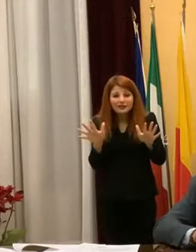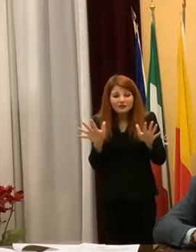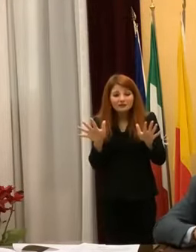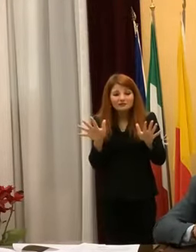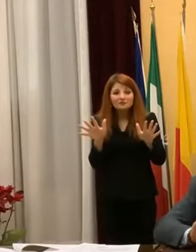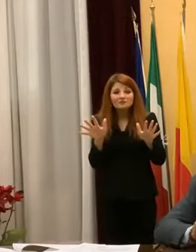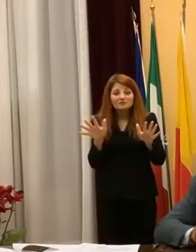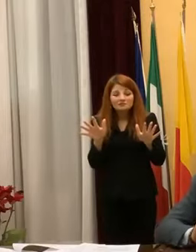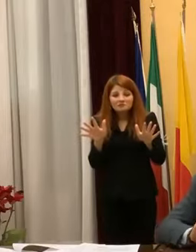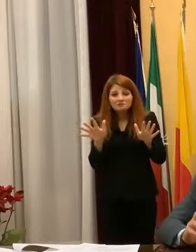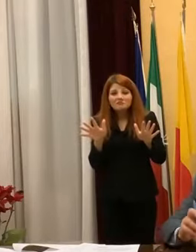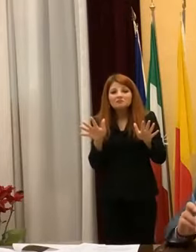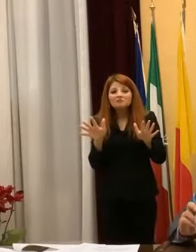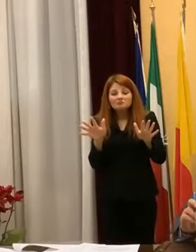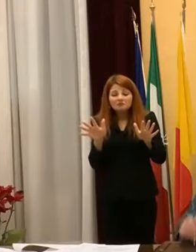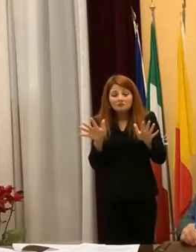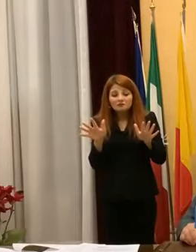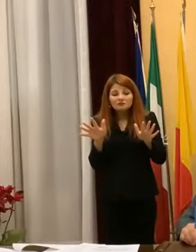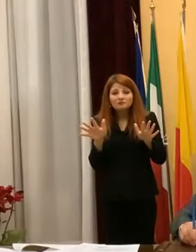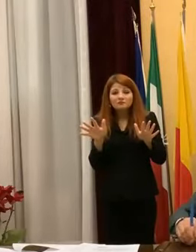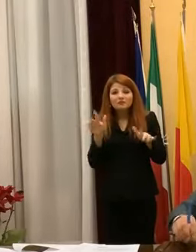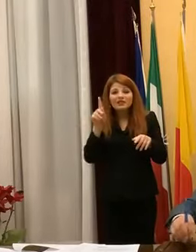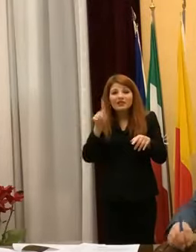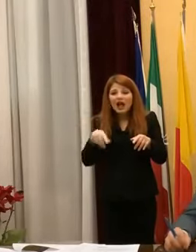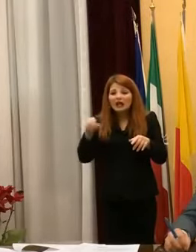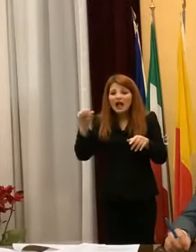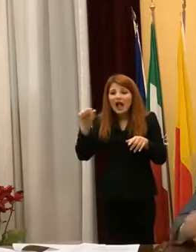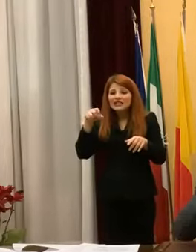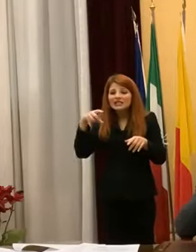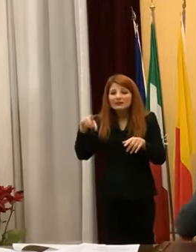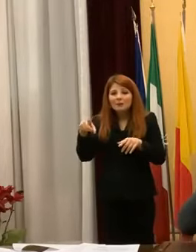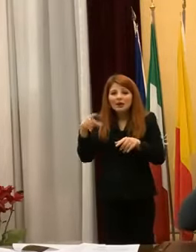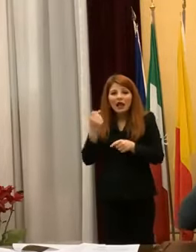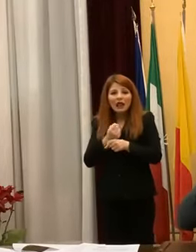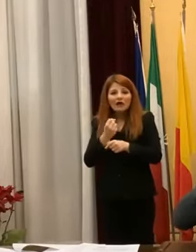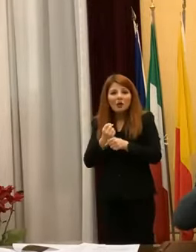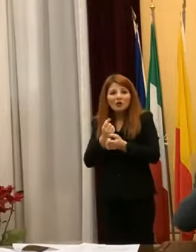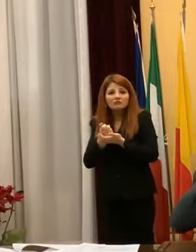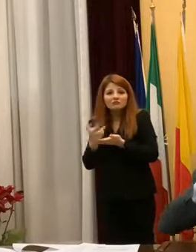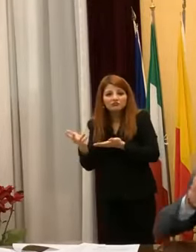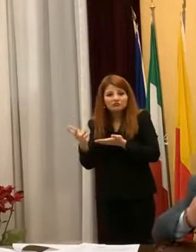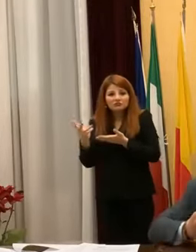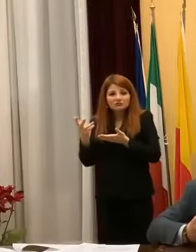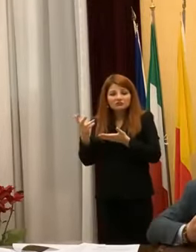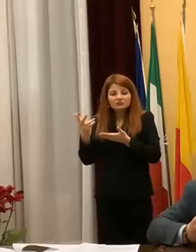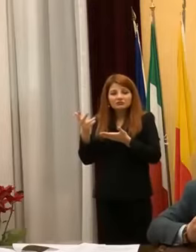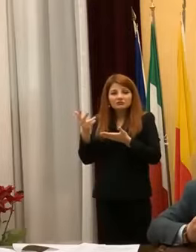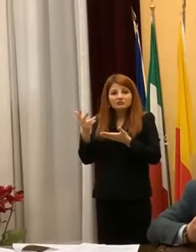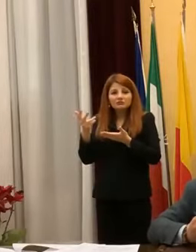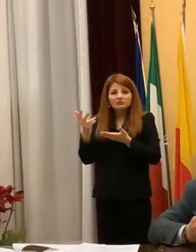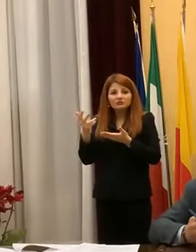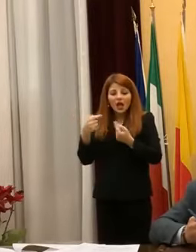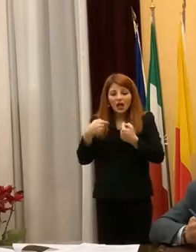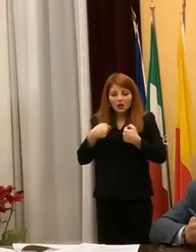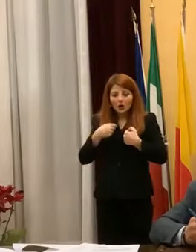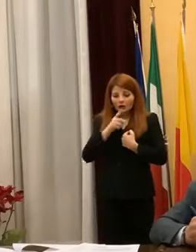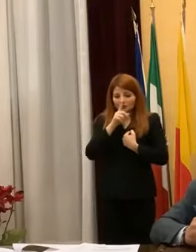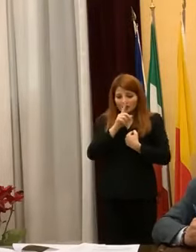ritardi dell'ASP di Messina nella lotta al Covid? Come potevo stare zitto io? Come